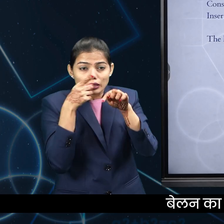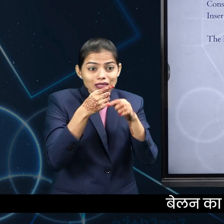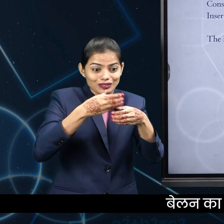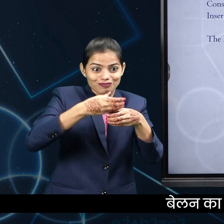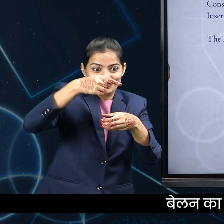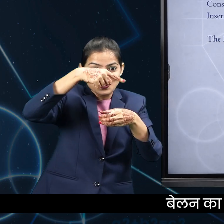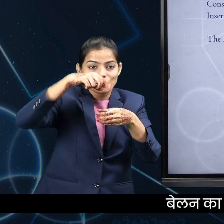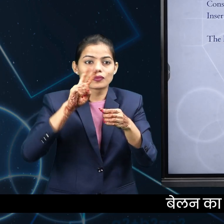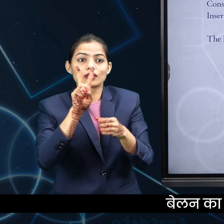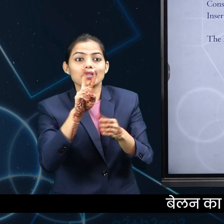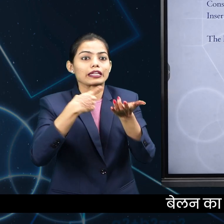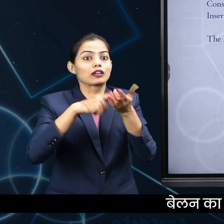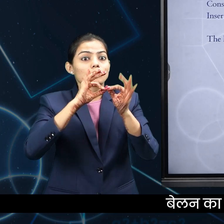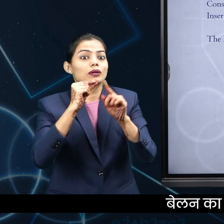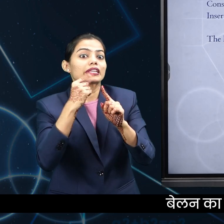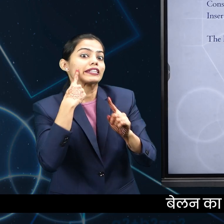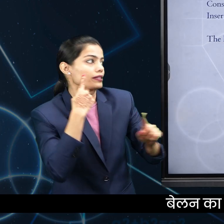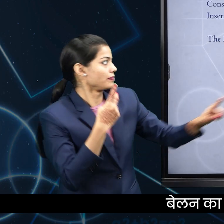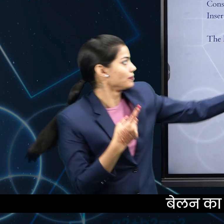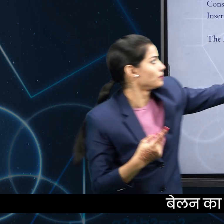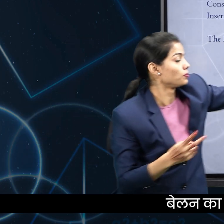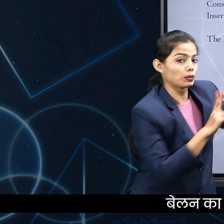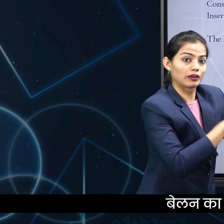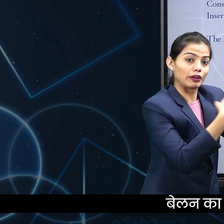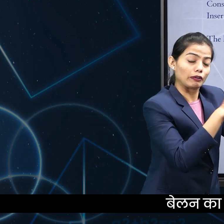पृष्ठीय क्षेत्रफल इज इक्वल्स टू 2RH।